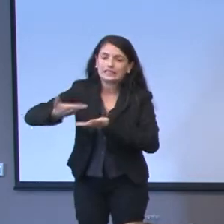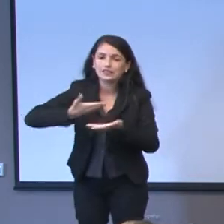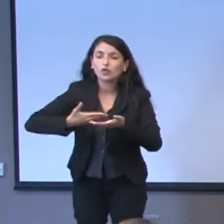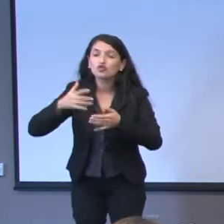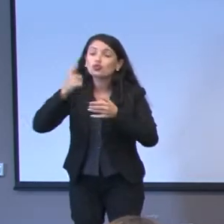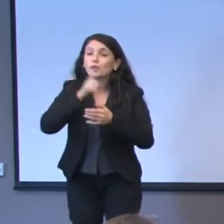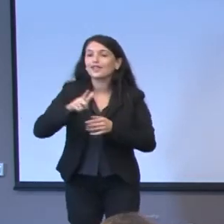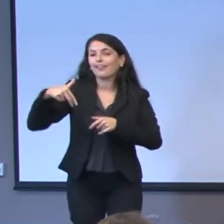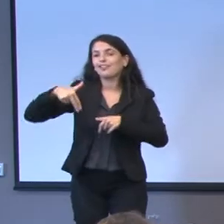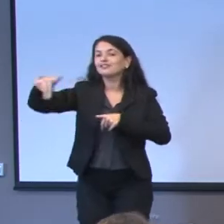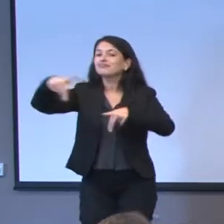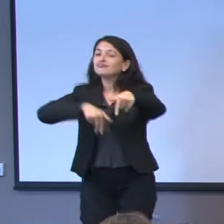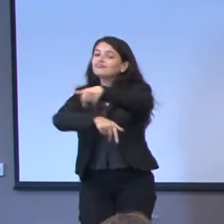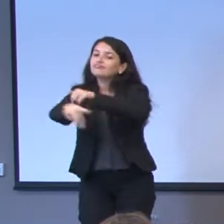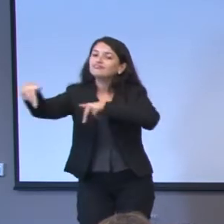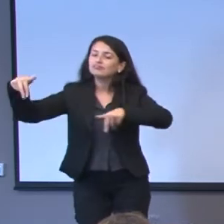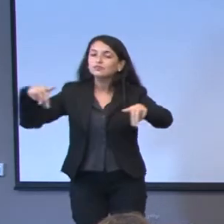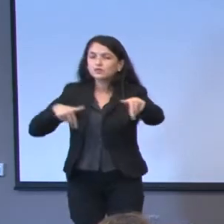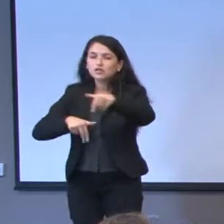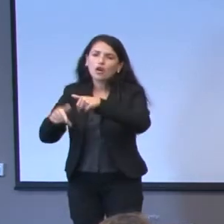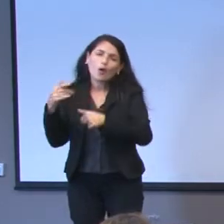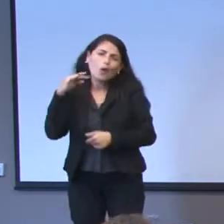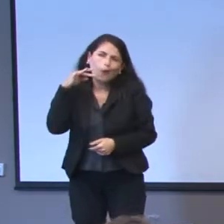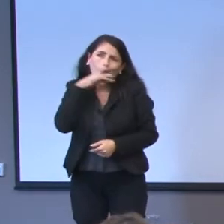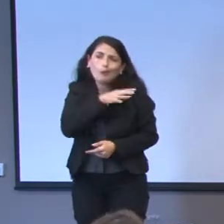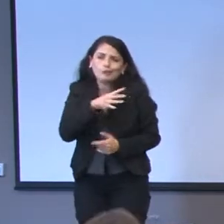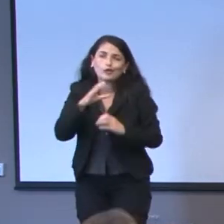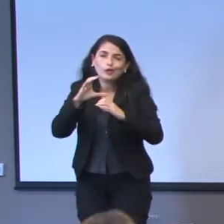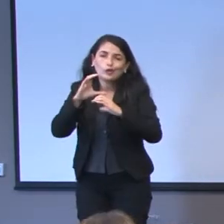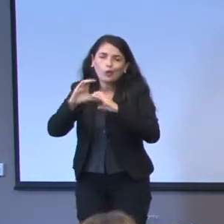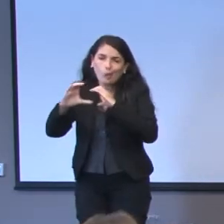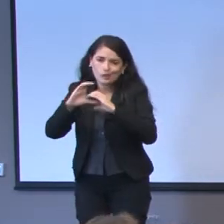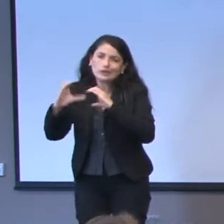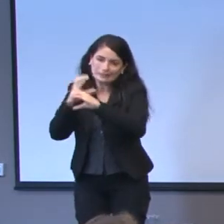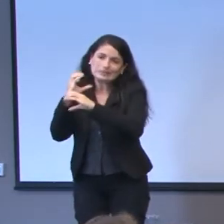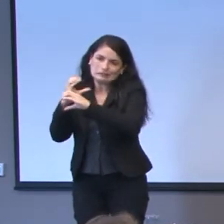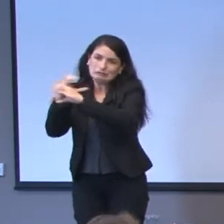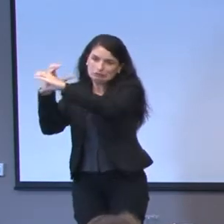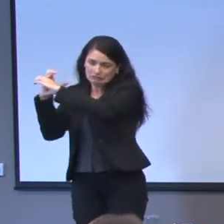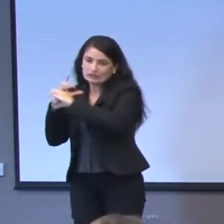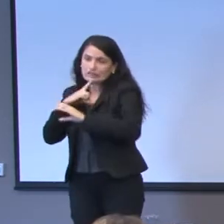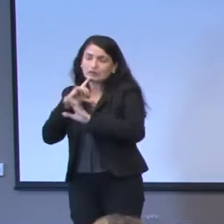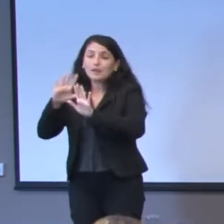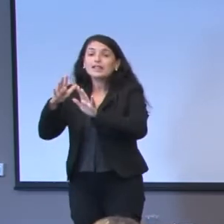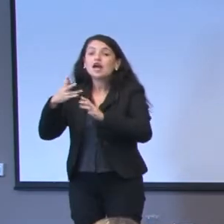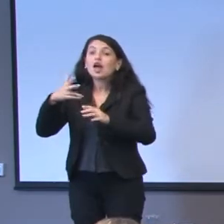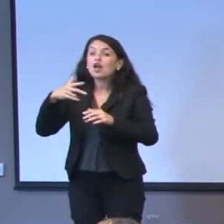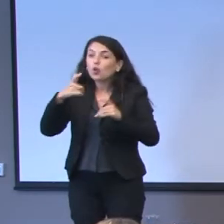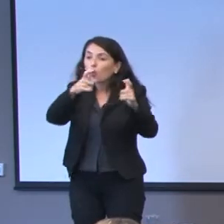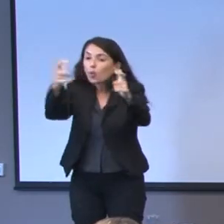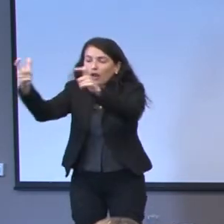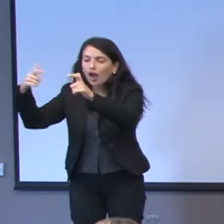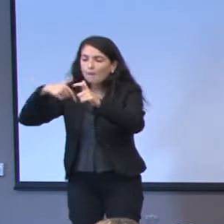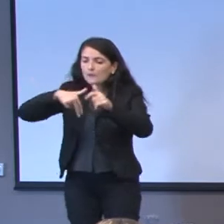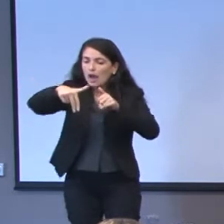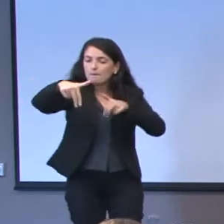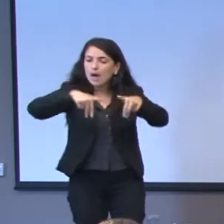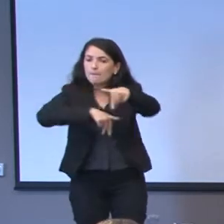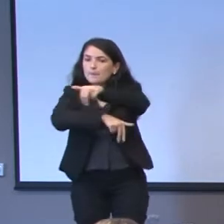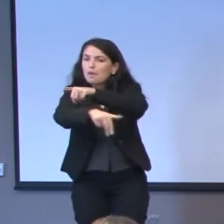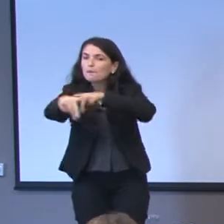nos ambientes, tá? Evidentemente que a comunicação é uma barreira importantíssima, né? Então, estar nos ambientes,